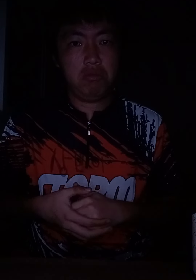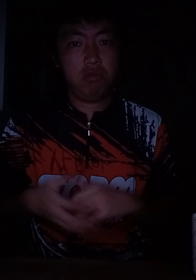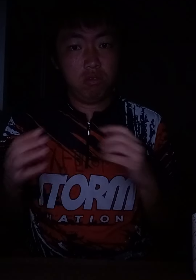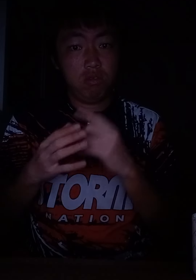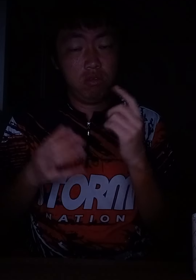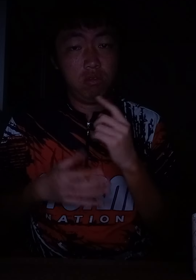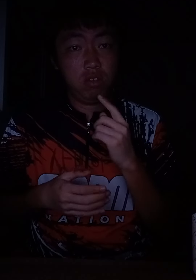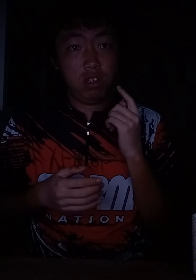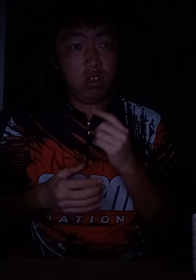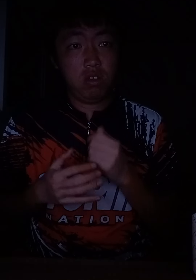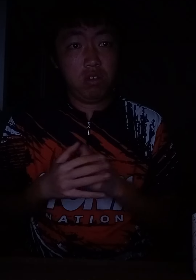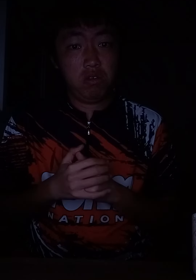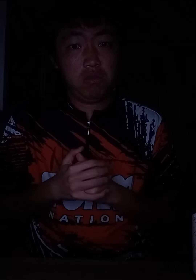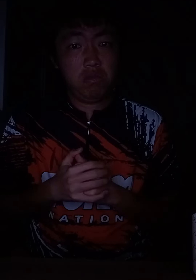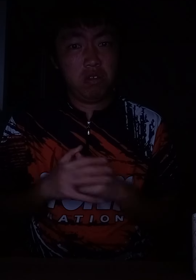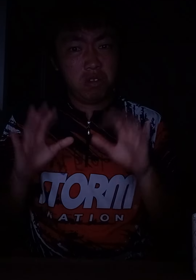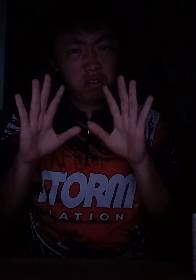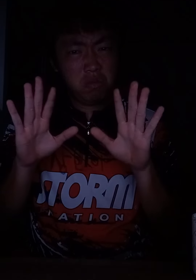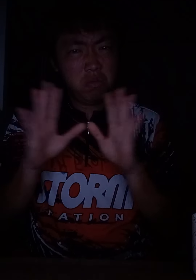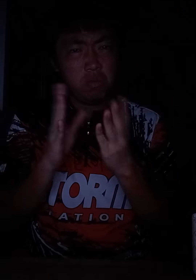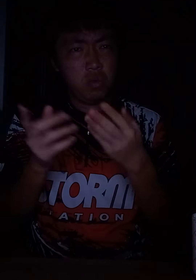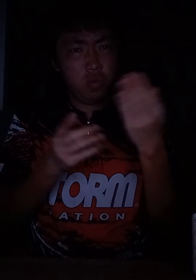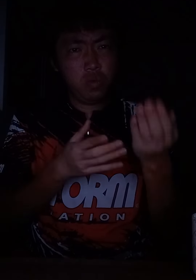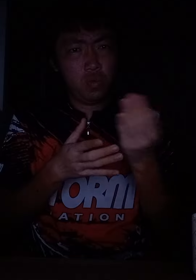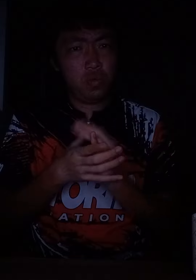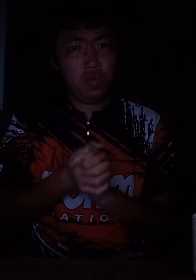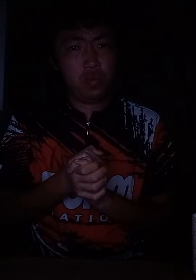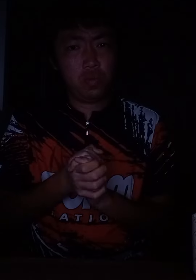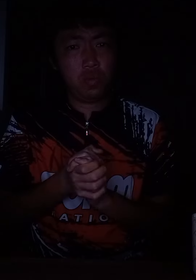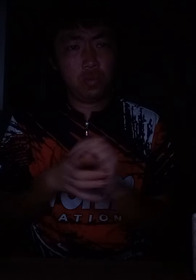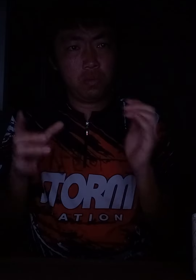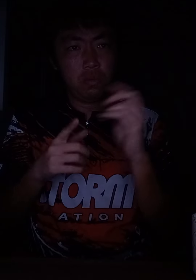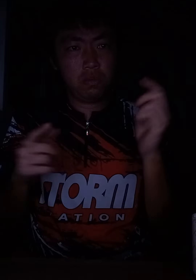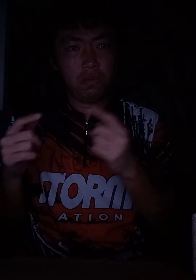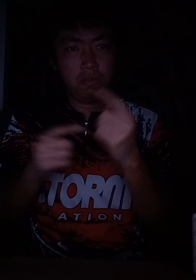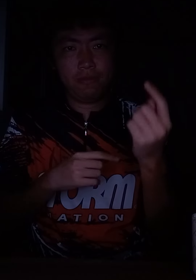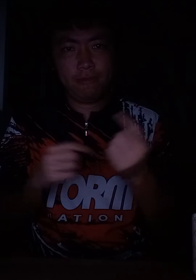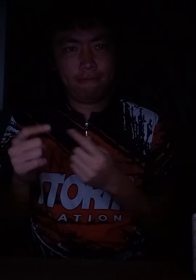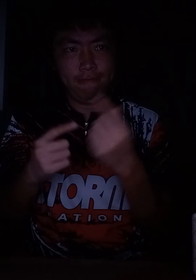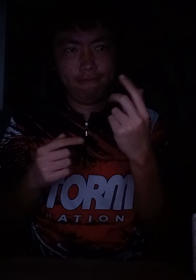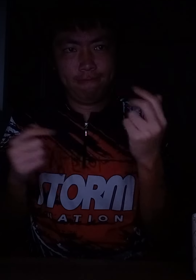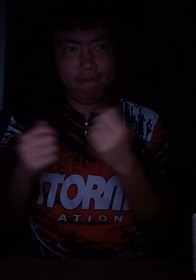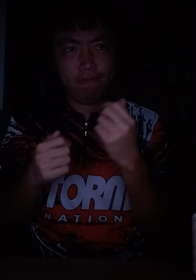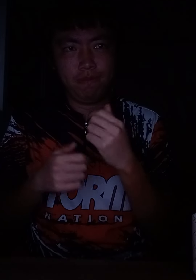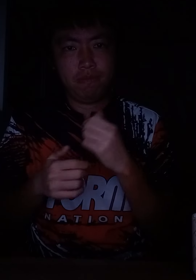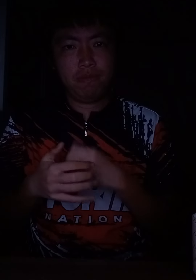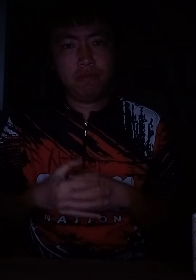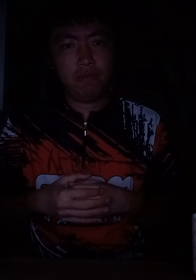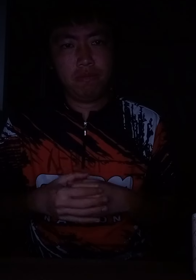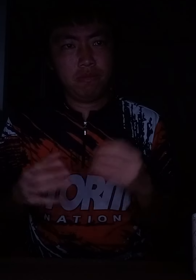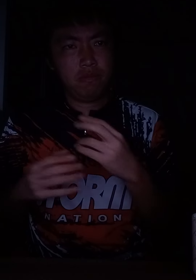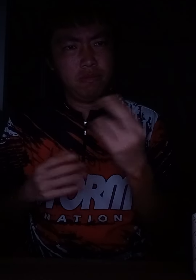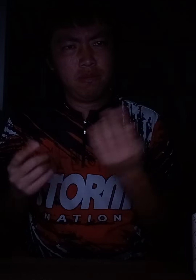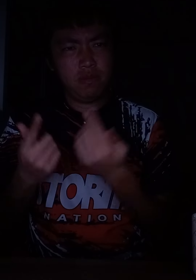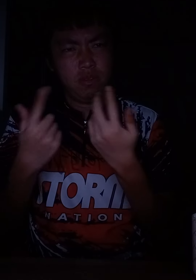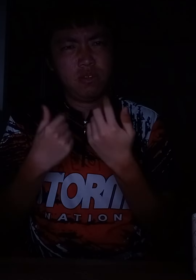일반적으로 그 10여 분, 10분이 넘는 시간 동안 그렇게 많이 가한다는 거에 전신적으로 충격을 많이 받은